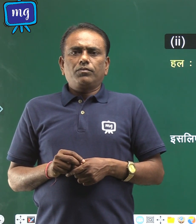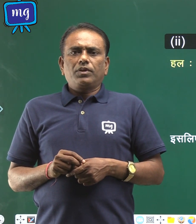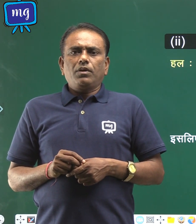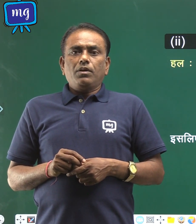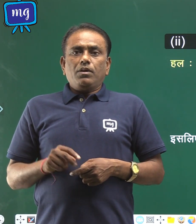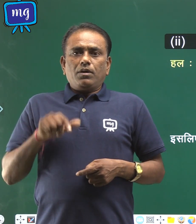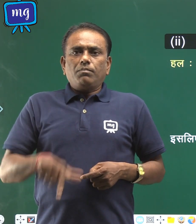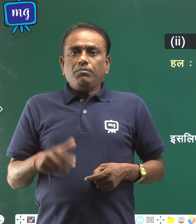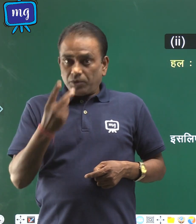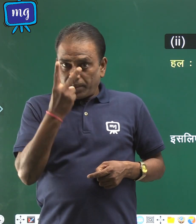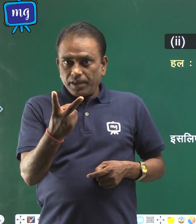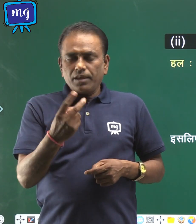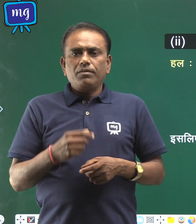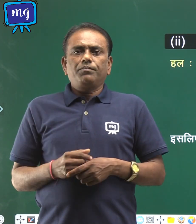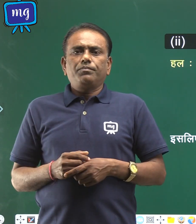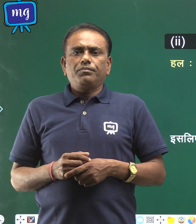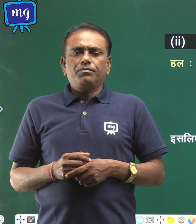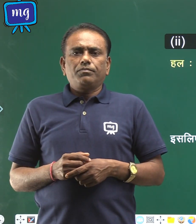अब हम ये देखेंगे